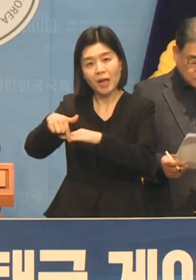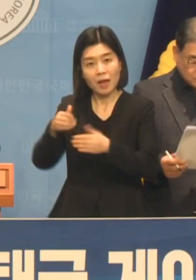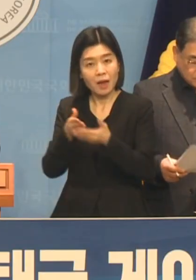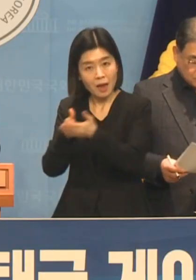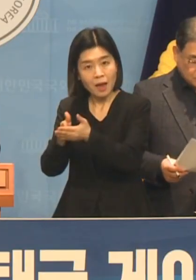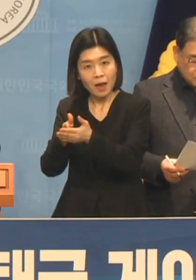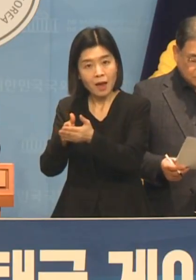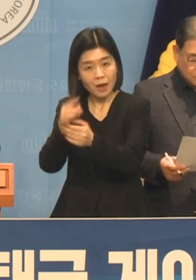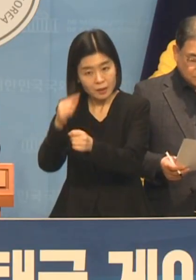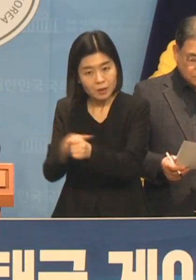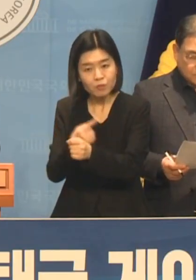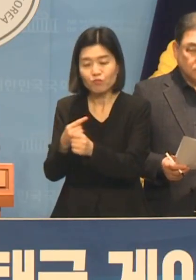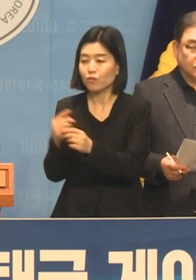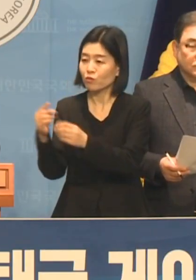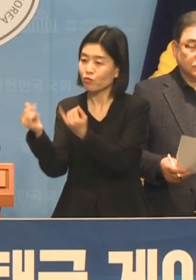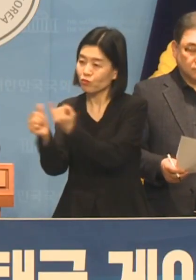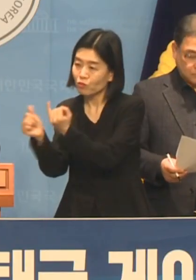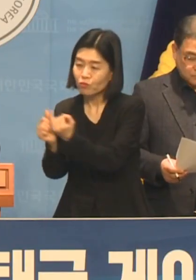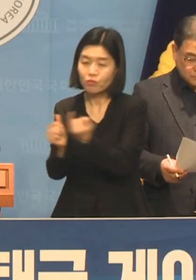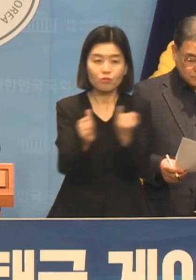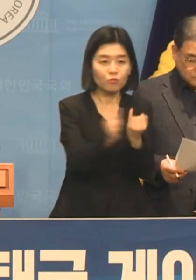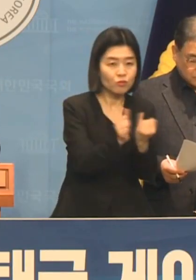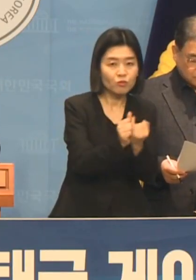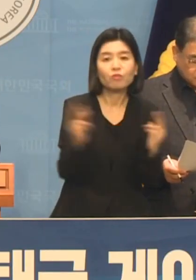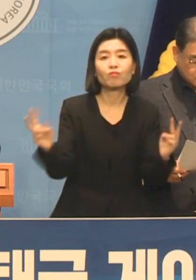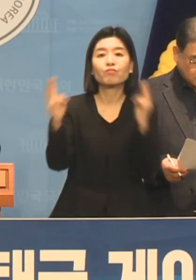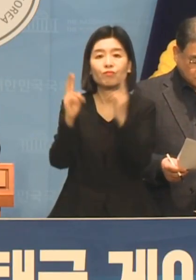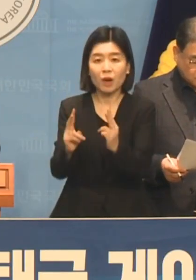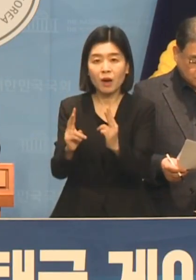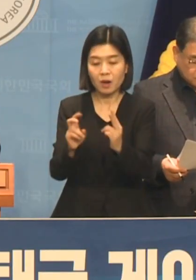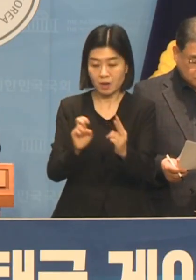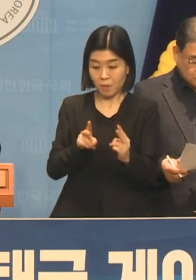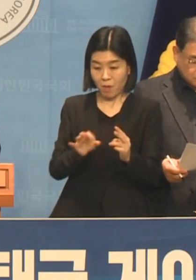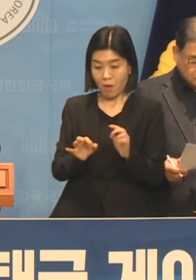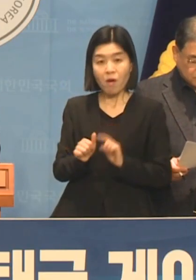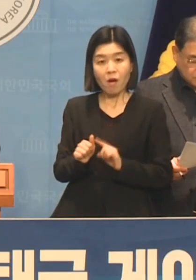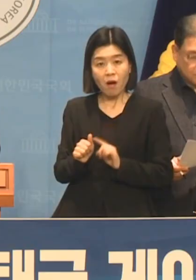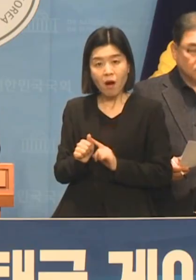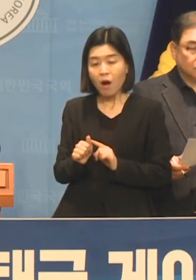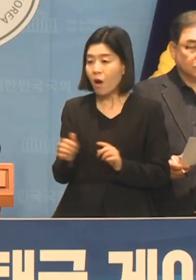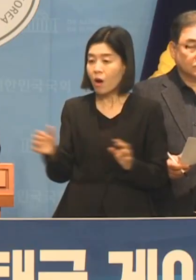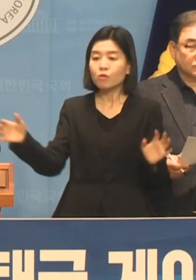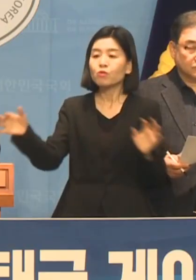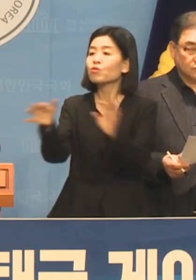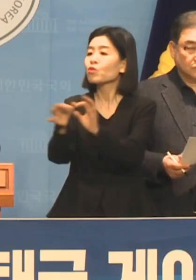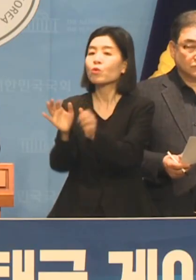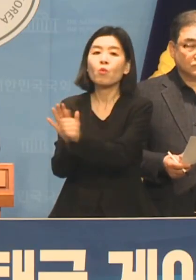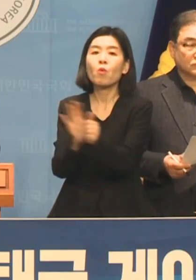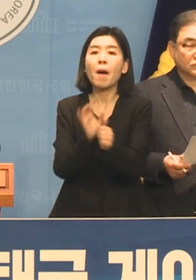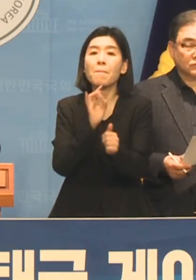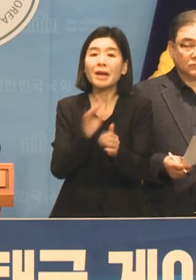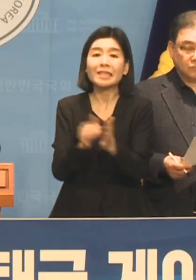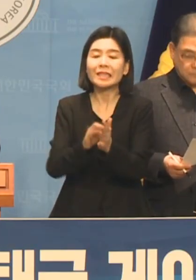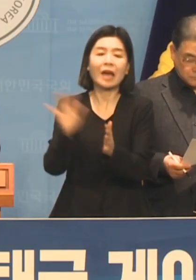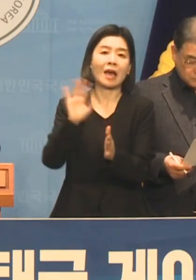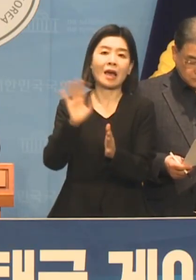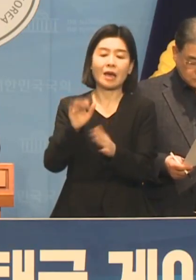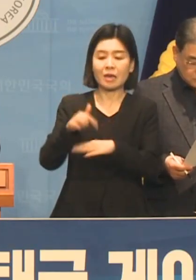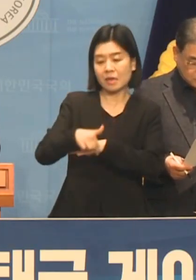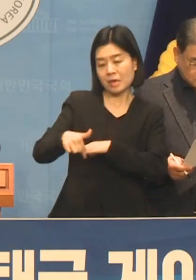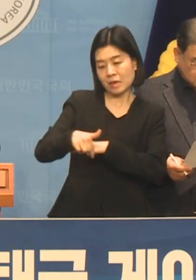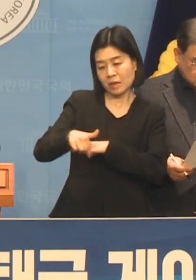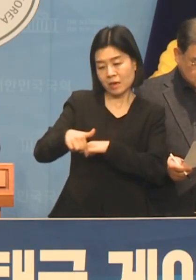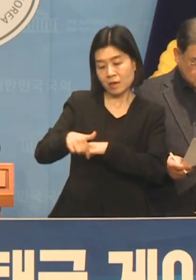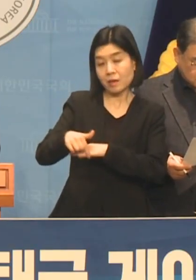동반 해동이 성사됐다는 것입니다. 명태균은 단순한 연결고리가 아니었습니다. 기획안을